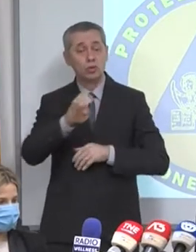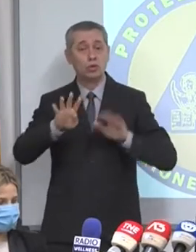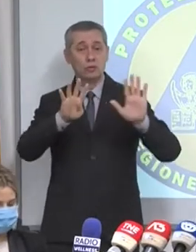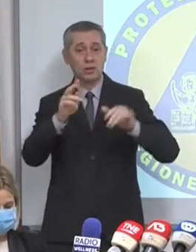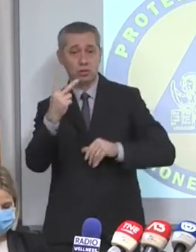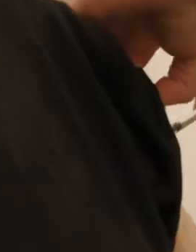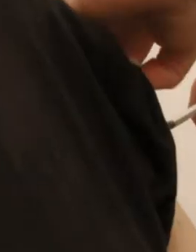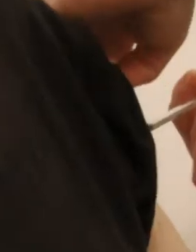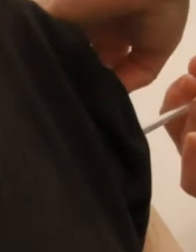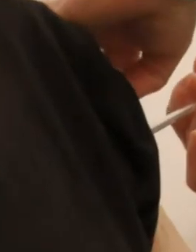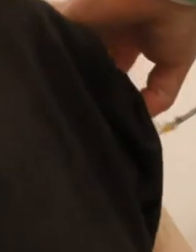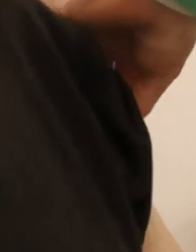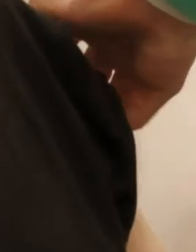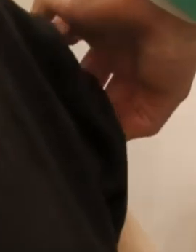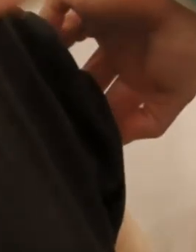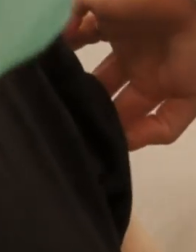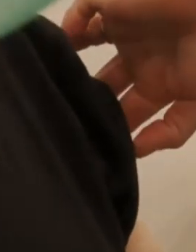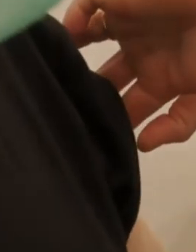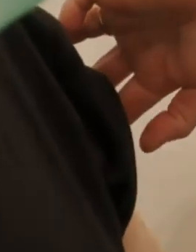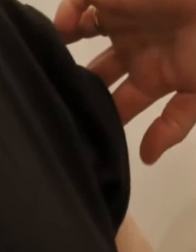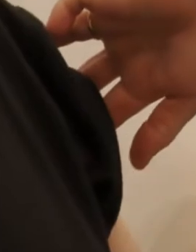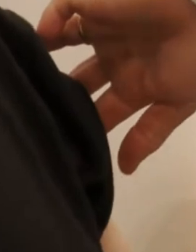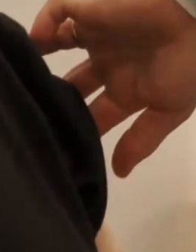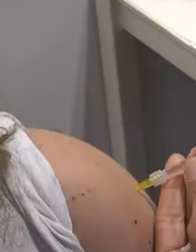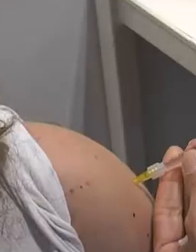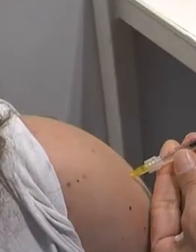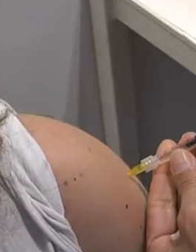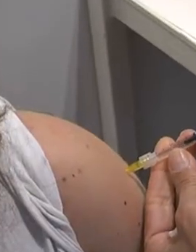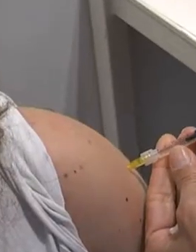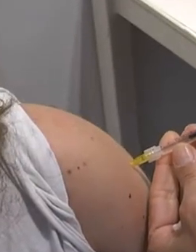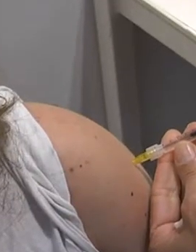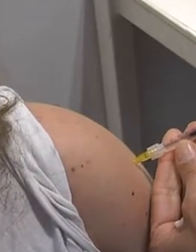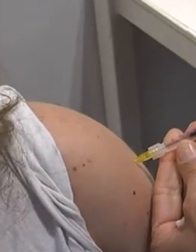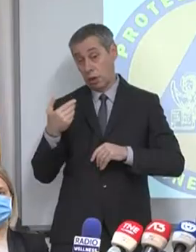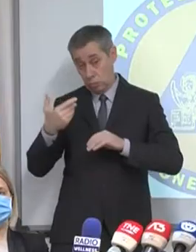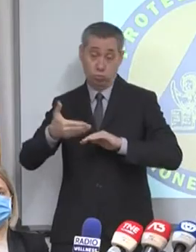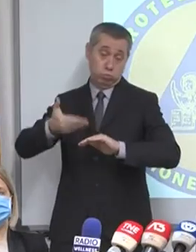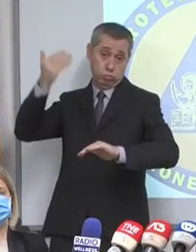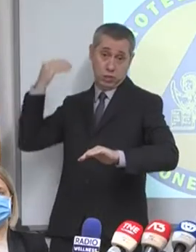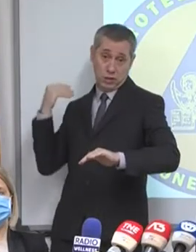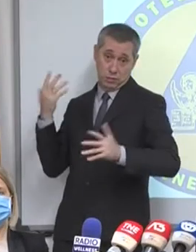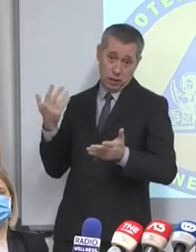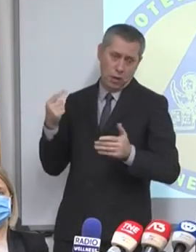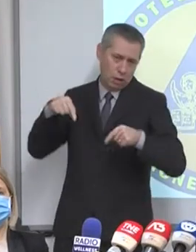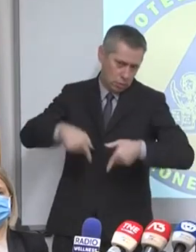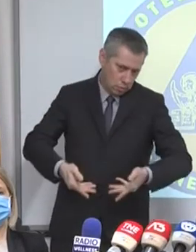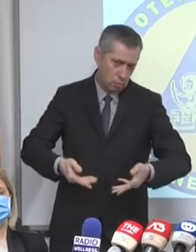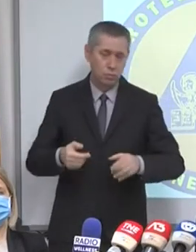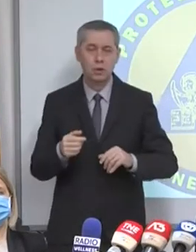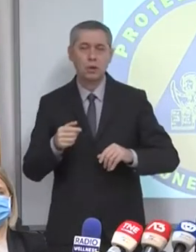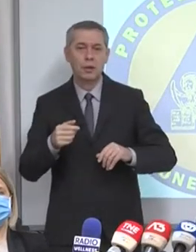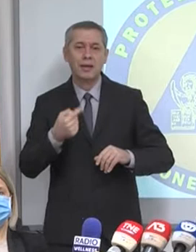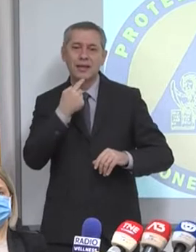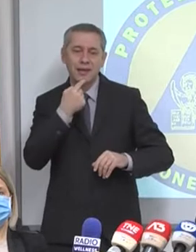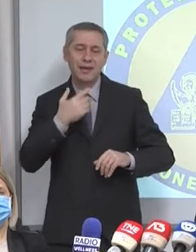48.492 vaccini. Nonostante l'ottima risposta degli over 60 alla chiamata, Zaia rilancia l'appello. Appello a tutti i cittadini che hanno più